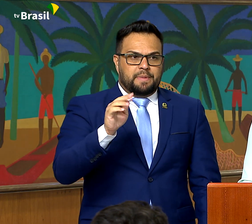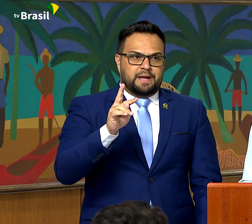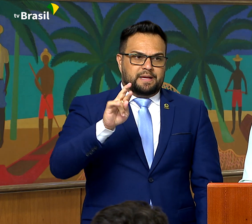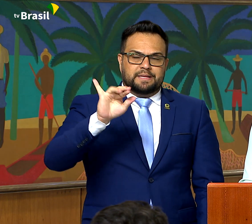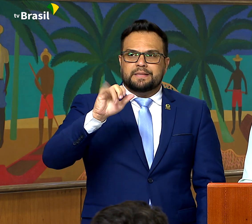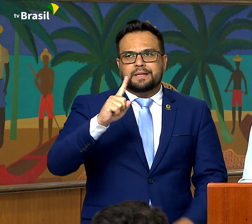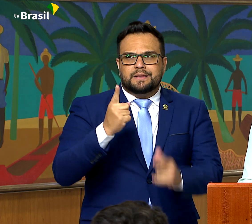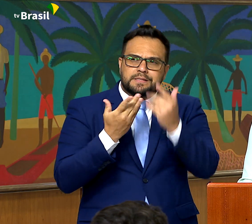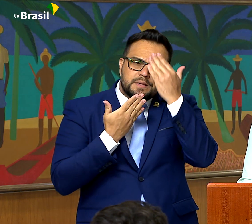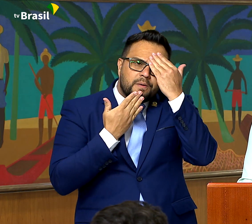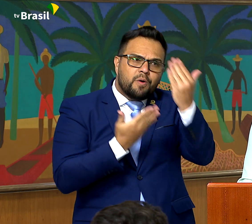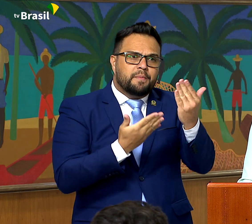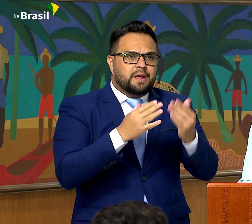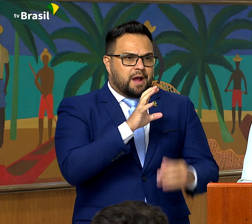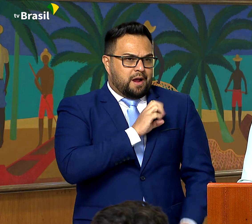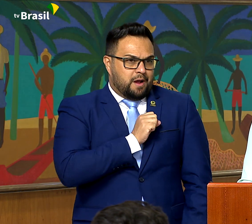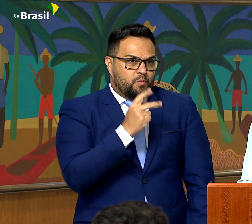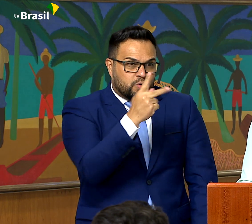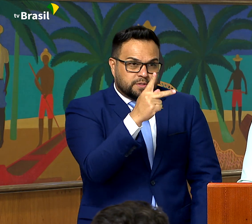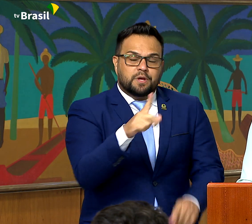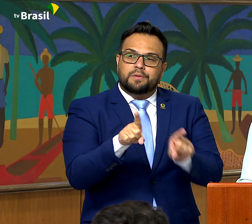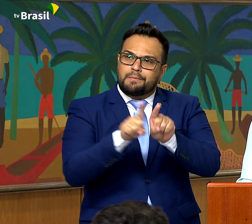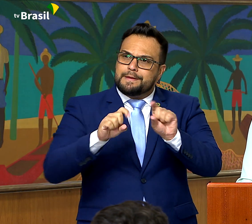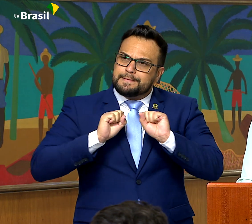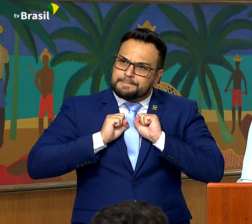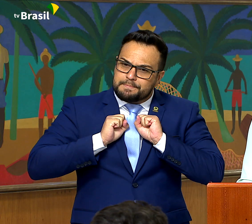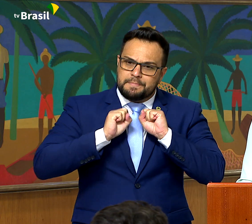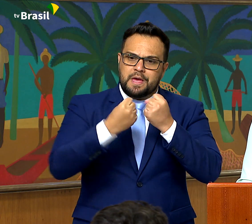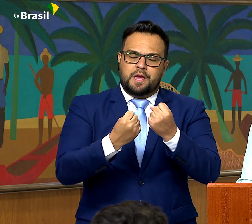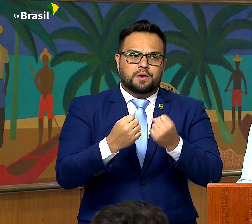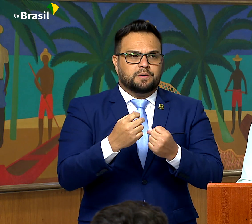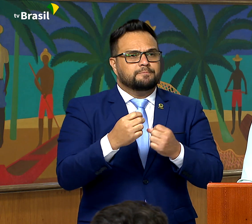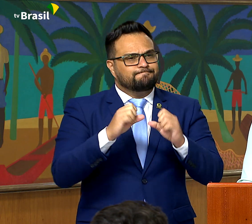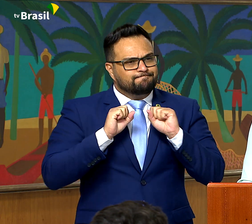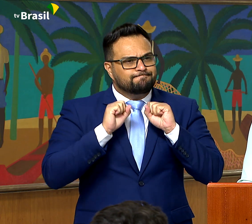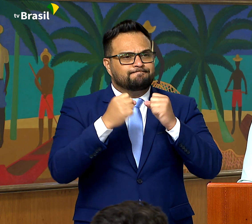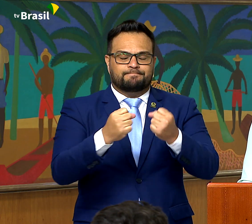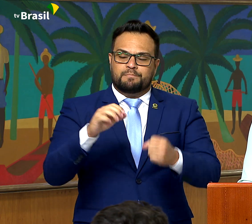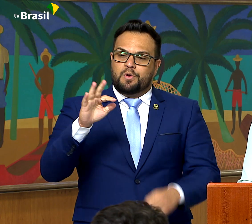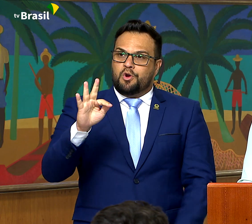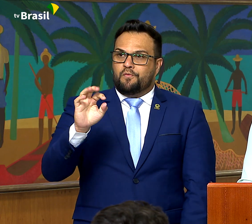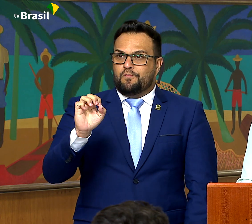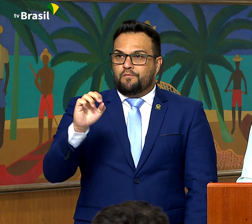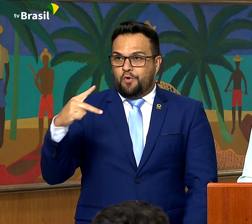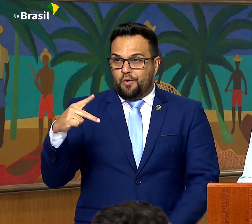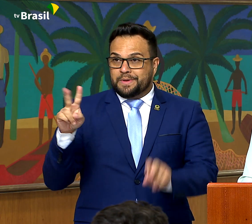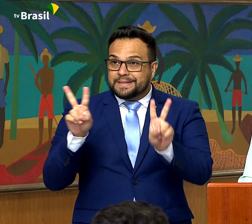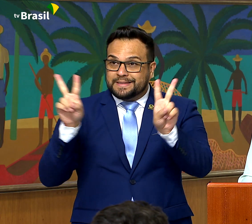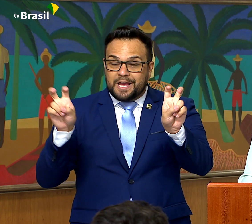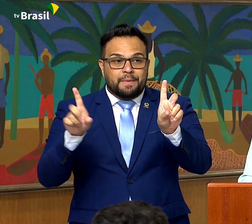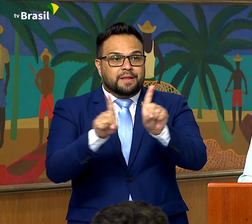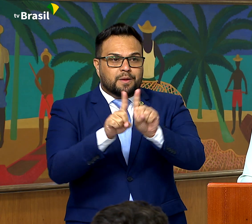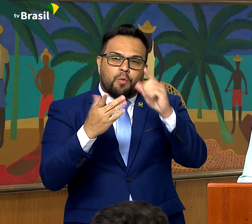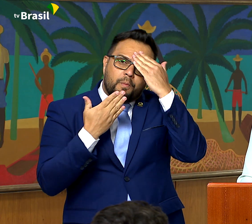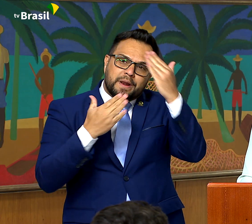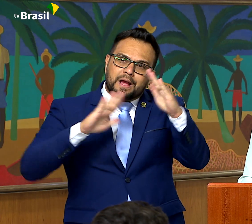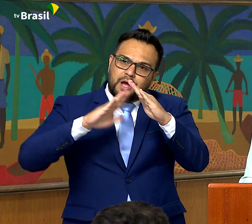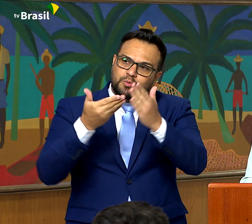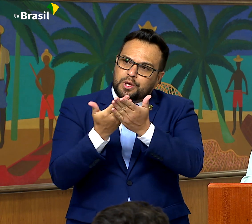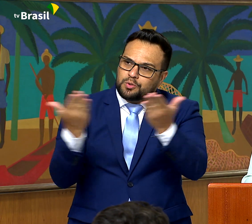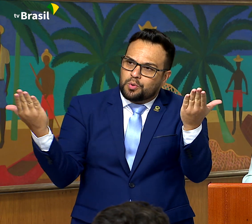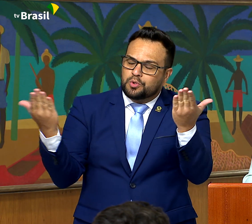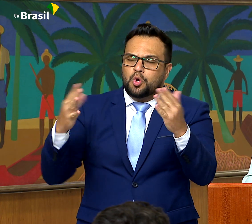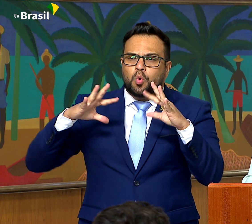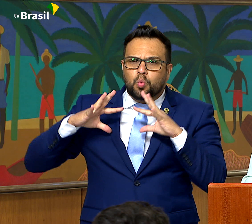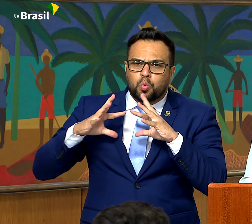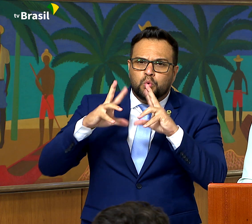muito obrigada pelo seu amor, pelo seu empenho e a sua dedicação com a FOP no Brasil. Muito obrigada a